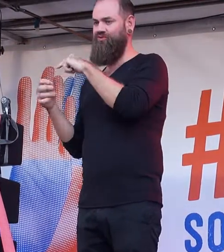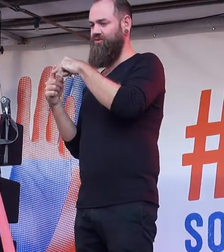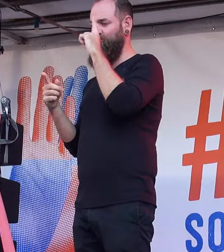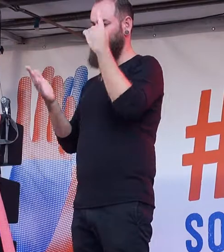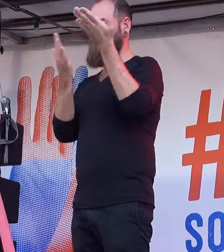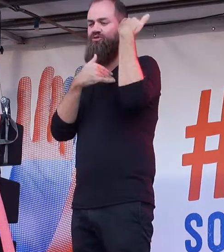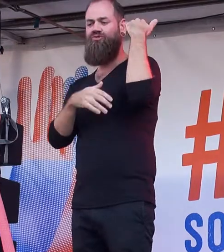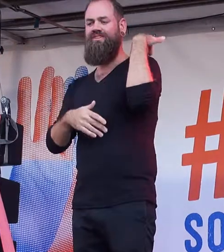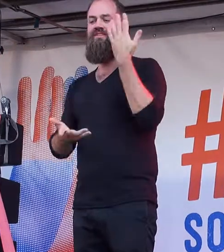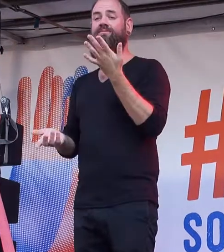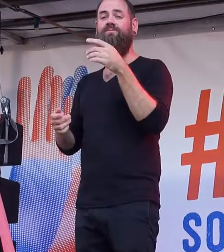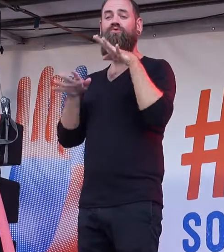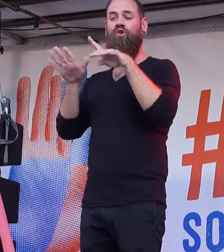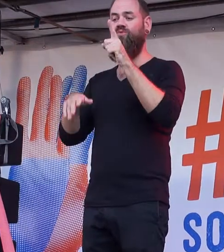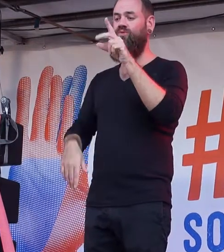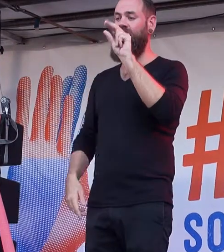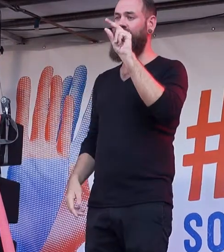Minister im Reichstag gesagt hat.